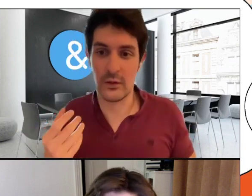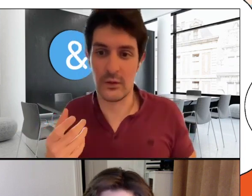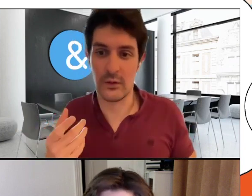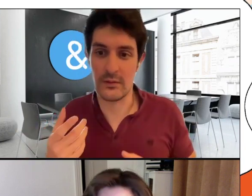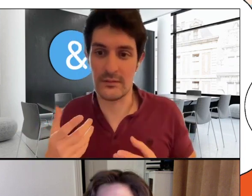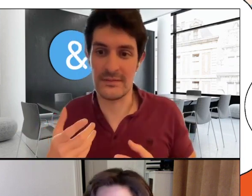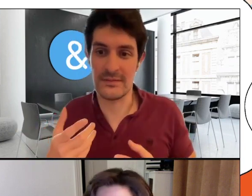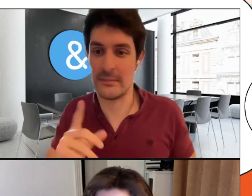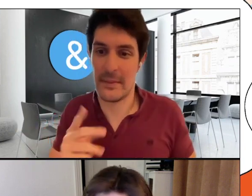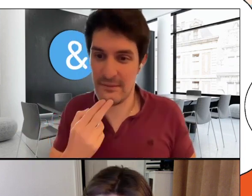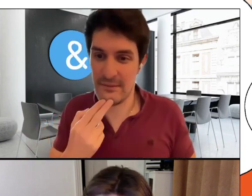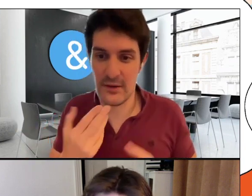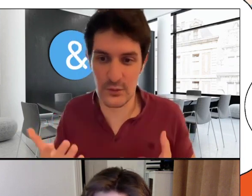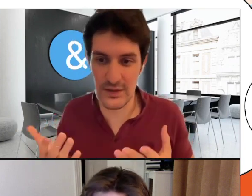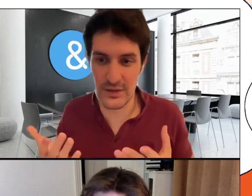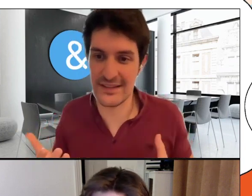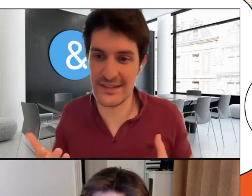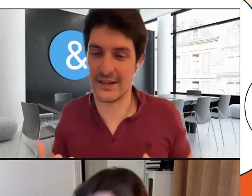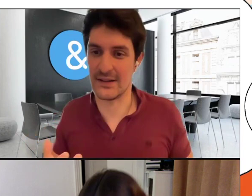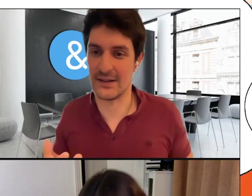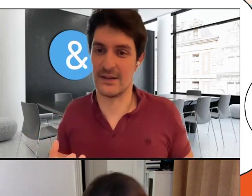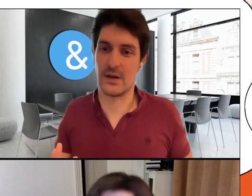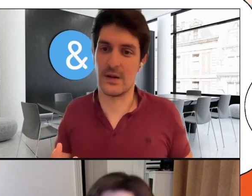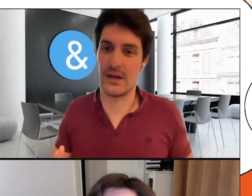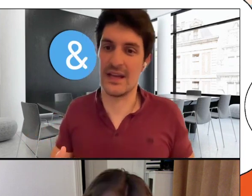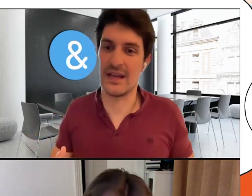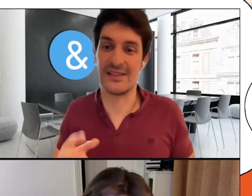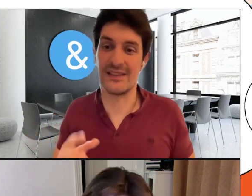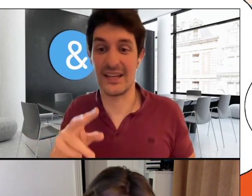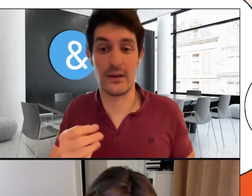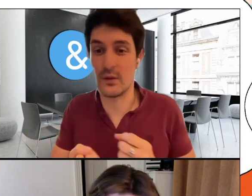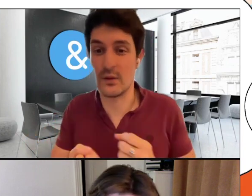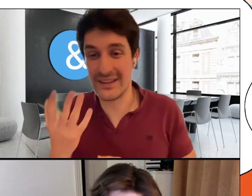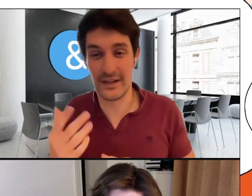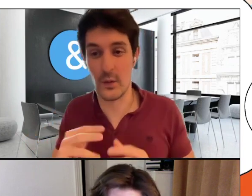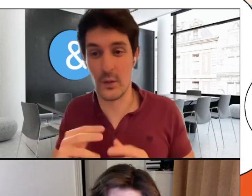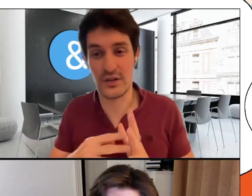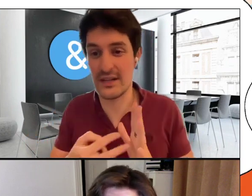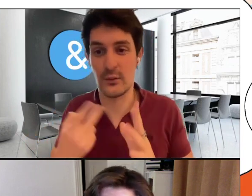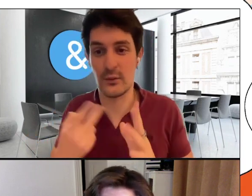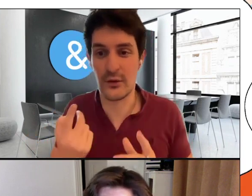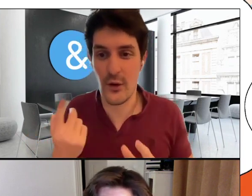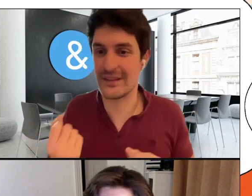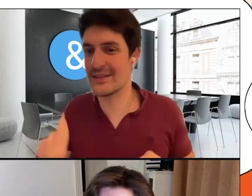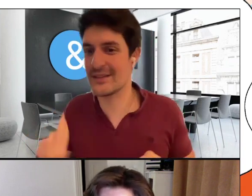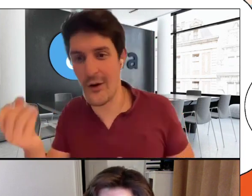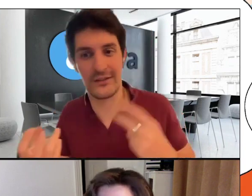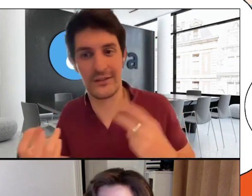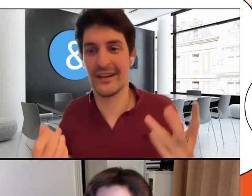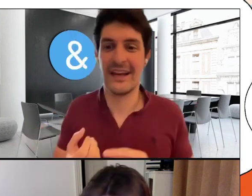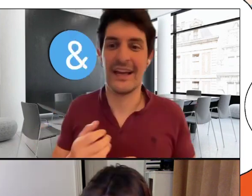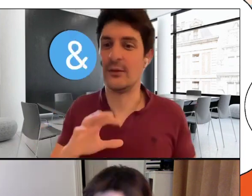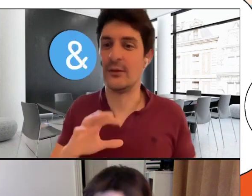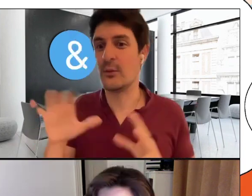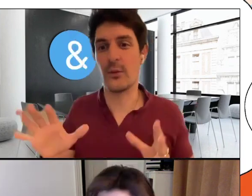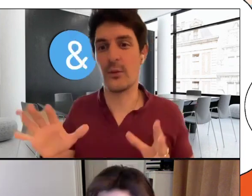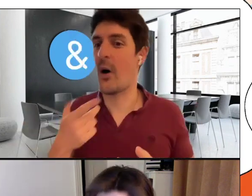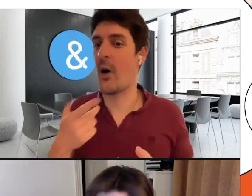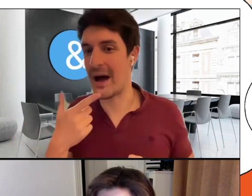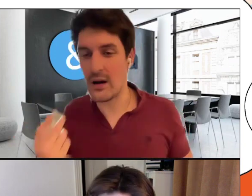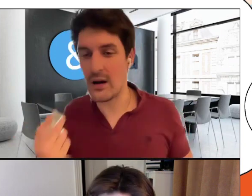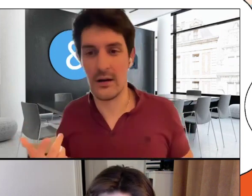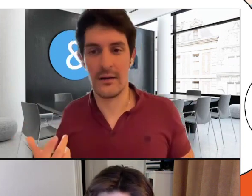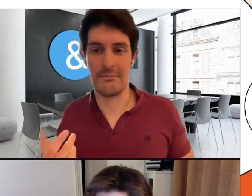que c'est pas parfait aujourd'hui. mmh, Euh, c'est vrai qu'il y a de nouvelles technologies tout le temps qui sortent et tout le monde en